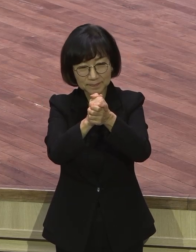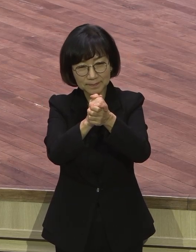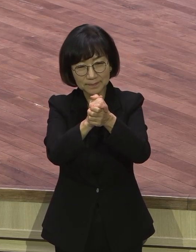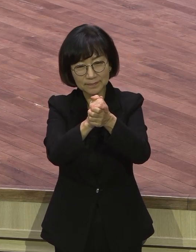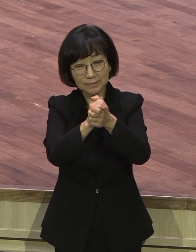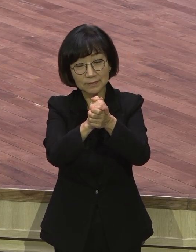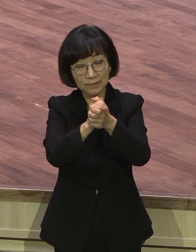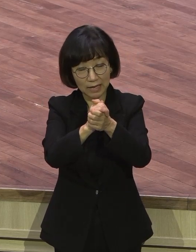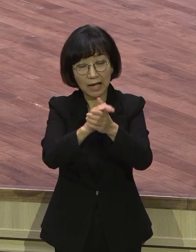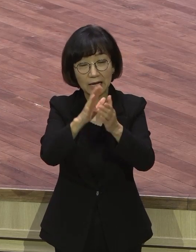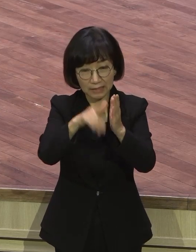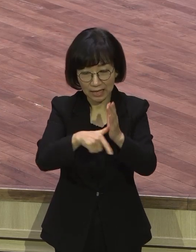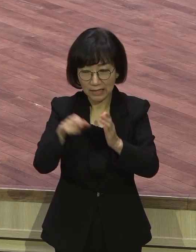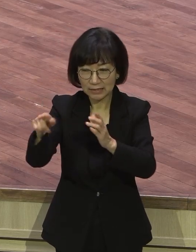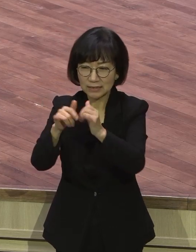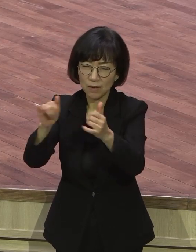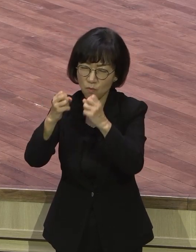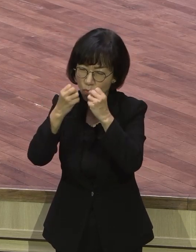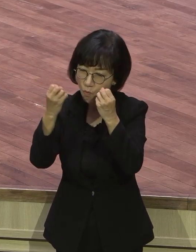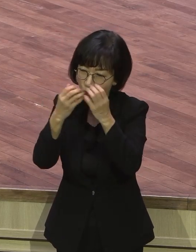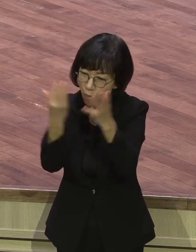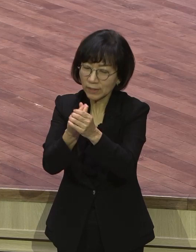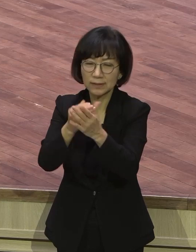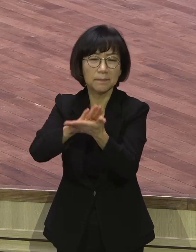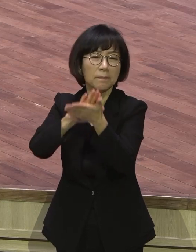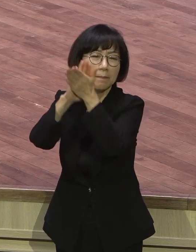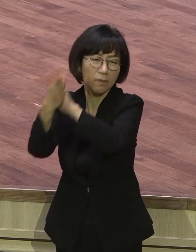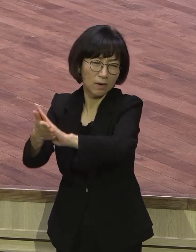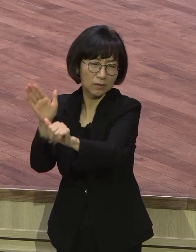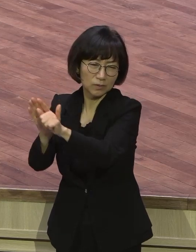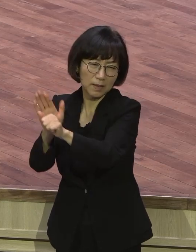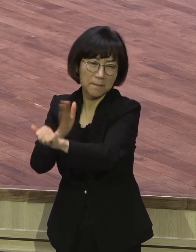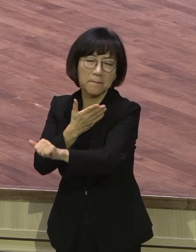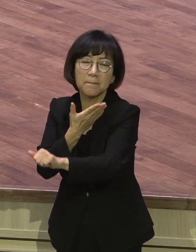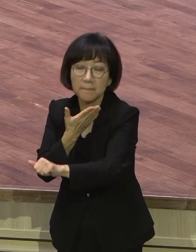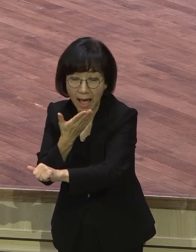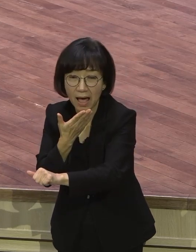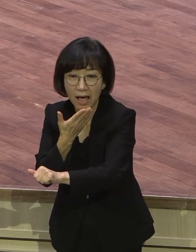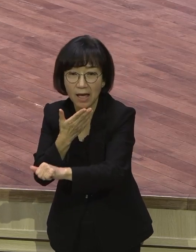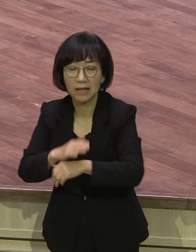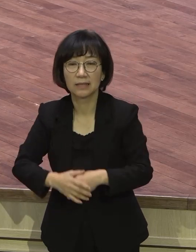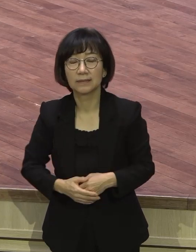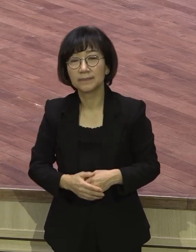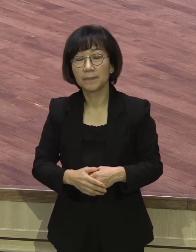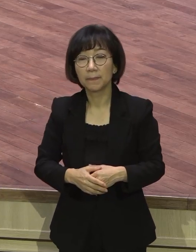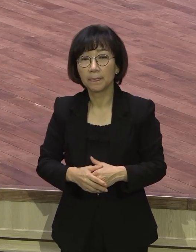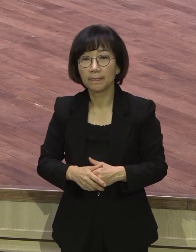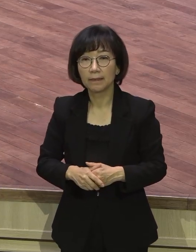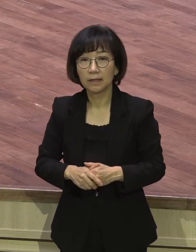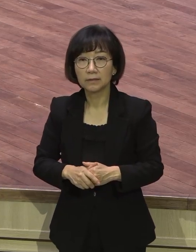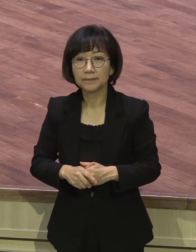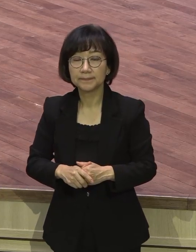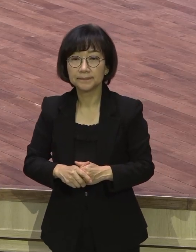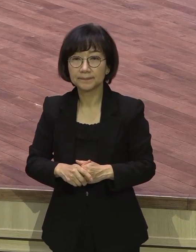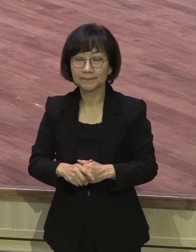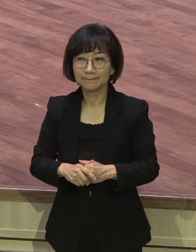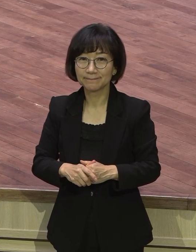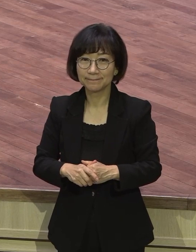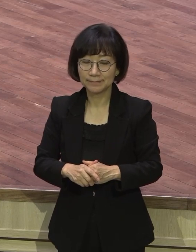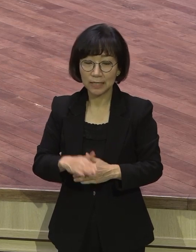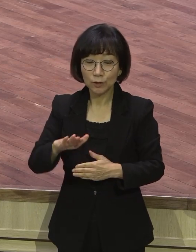판도를 바꿀 수 있어요. 여러분 인생 판도를 바꿔줄 수 있어요. 우리 연계의 모든 성도들 우리에게 참 성의를